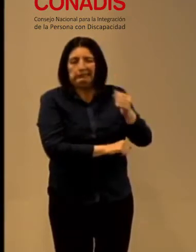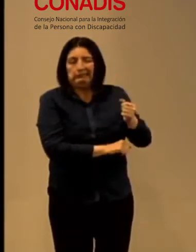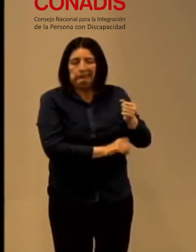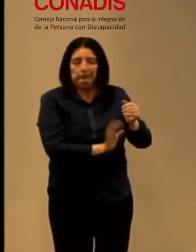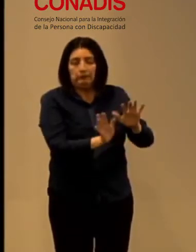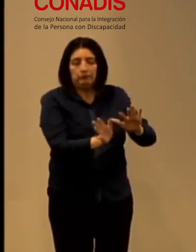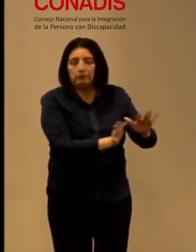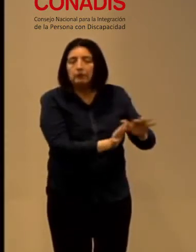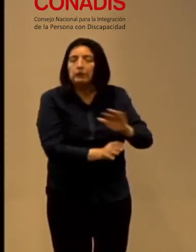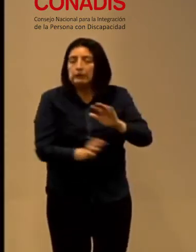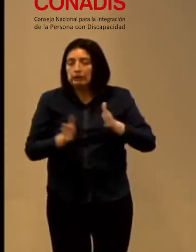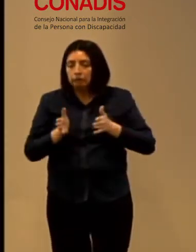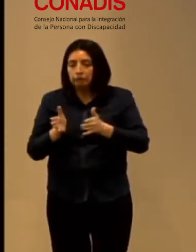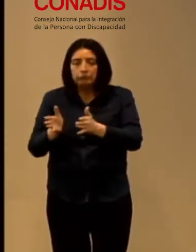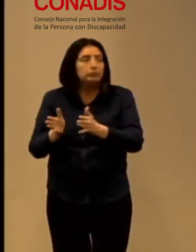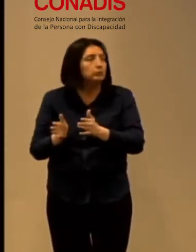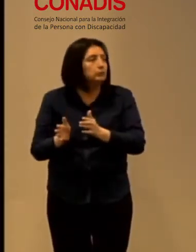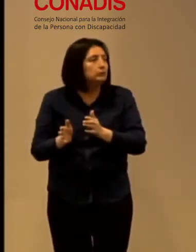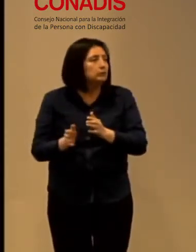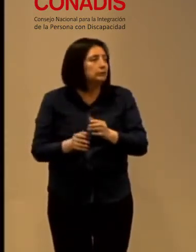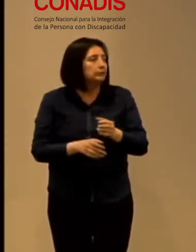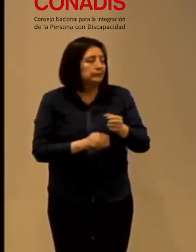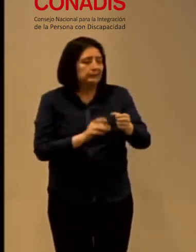lo segundo es que en todos